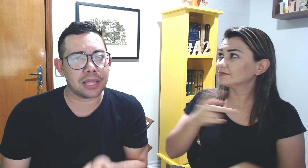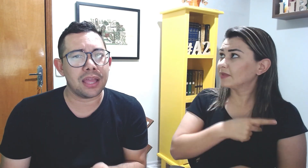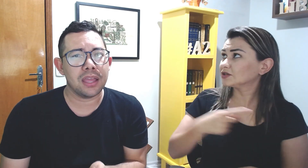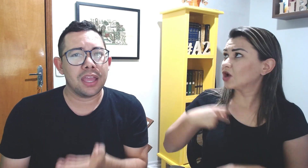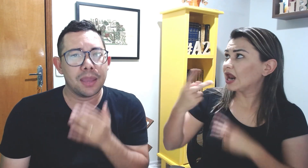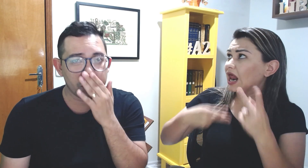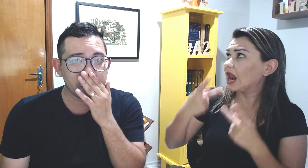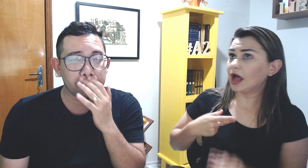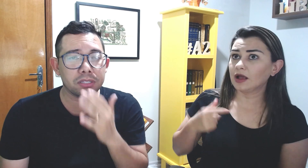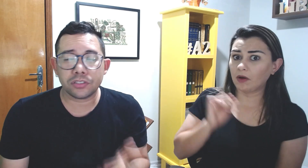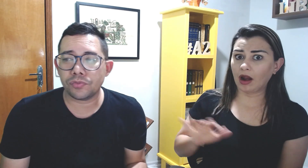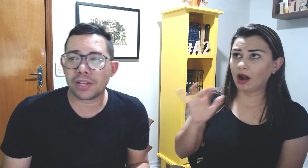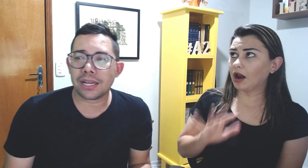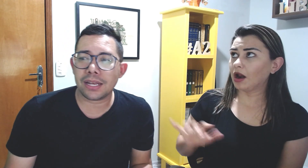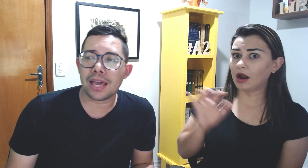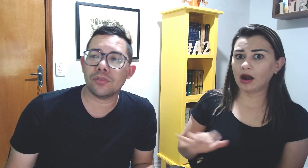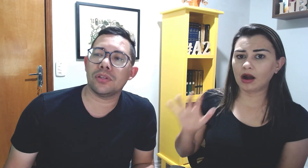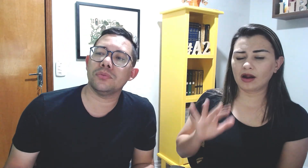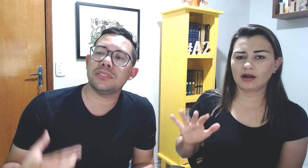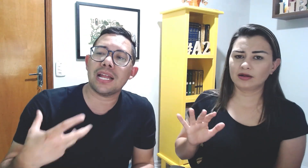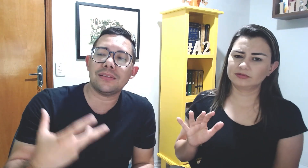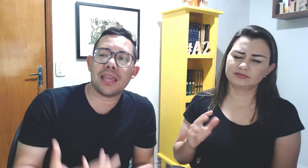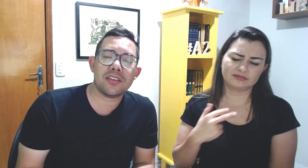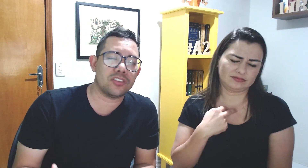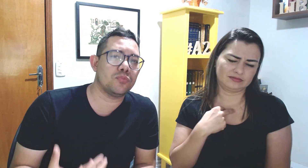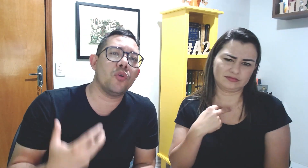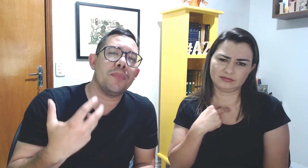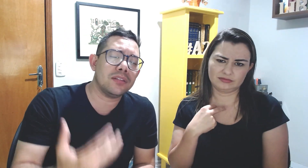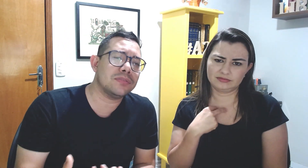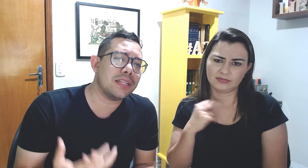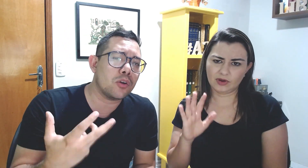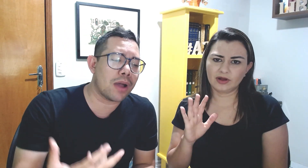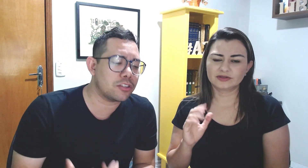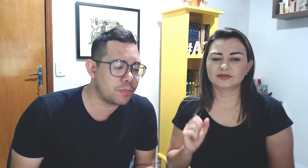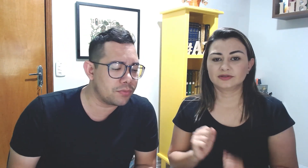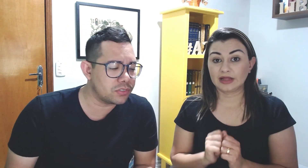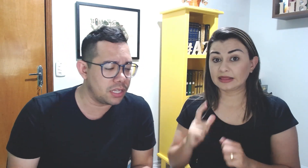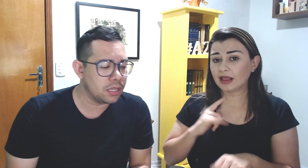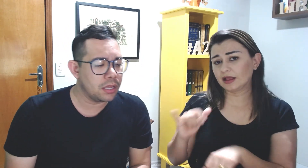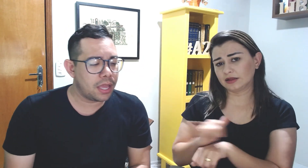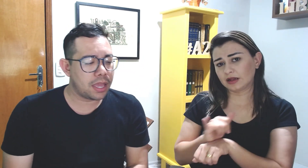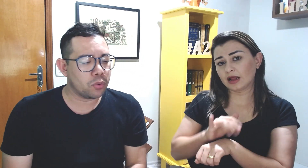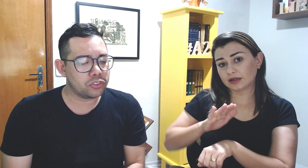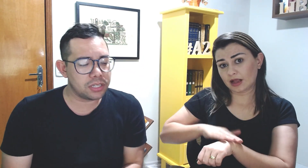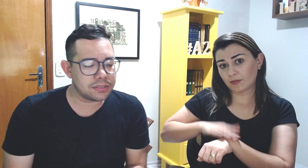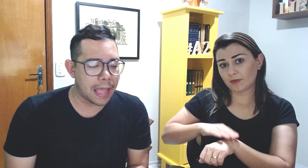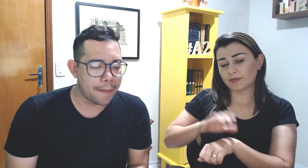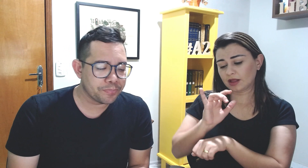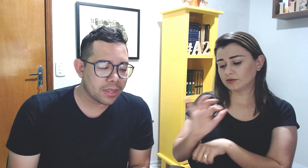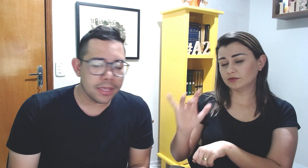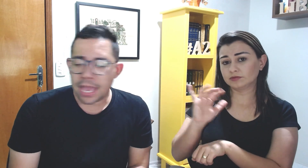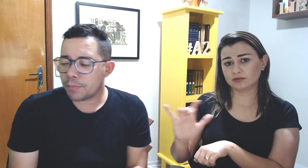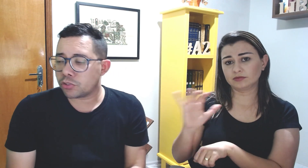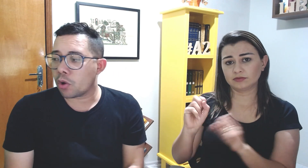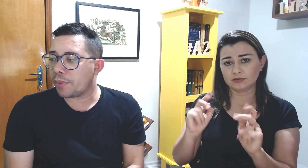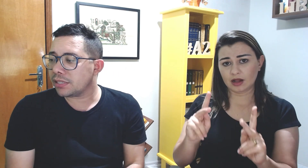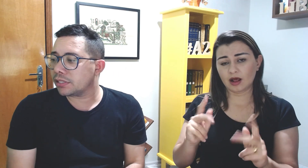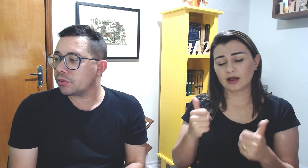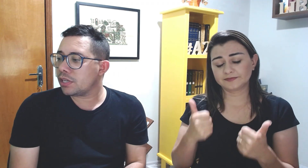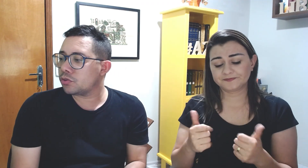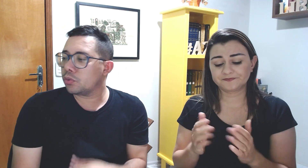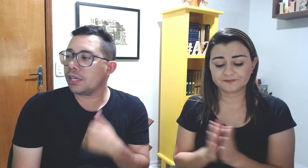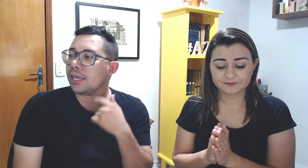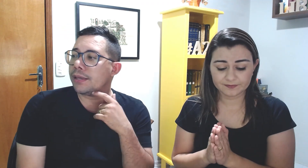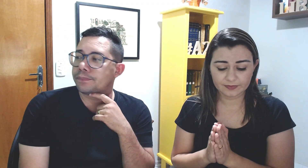aí, tá? É muito importante isso ficar claro. São estratégias, momentos adequados para você utilizar. E aí, pessoal,